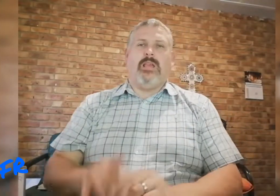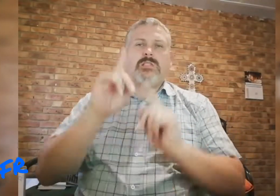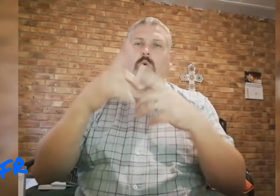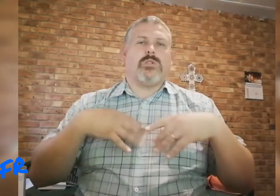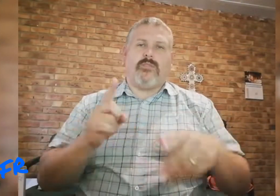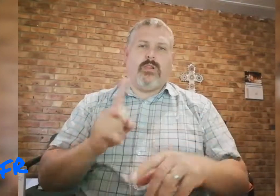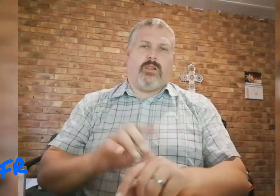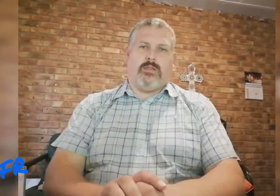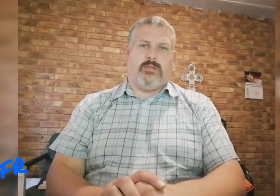die Godse wil.